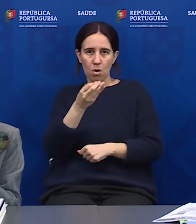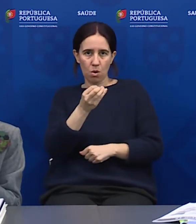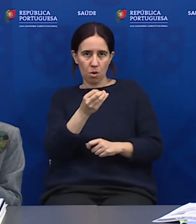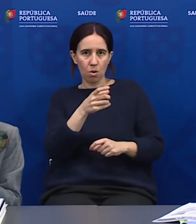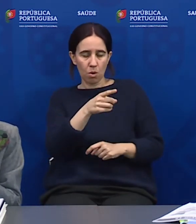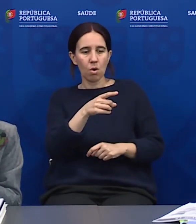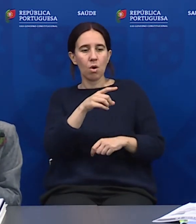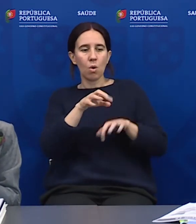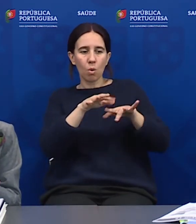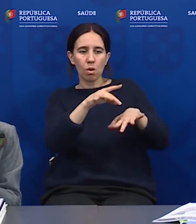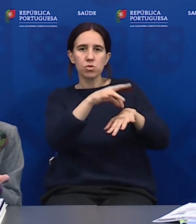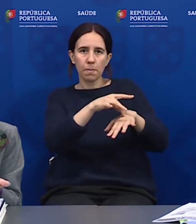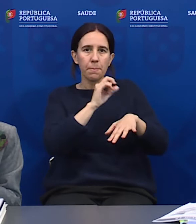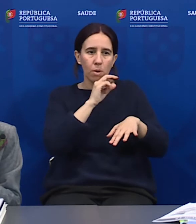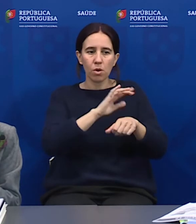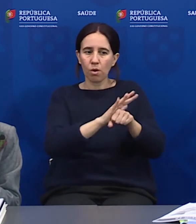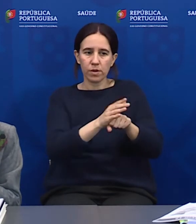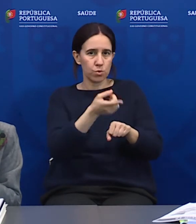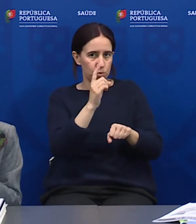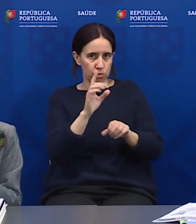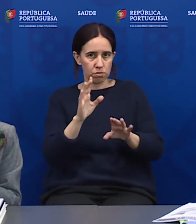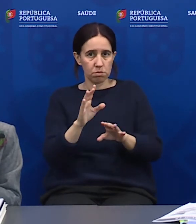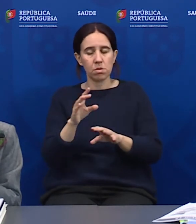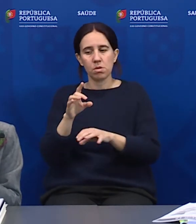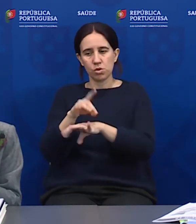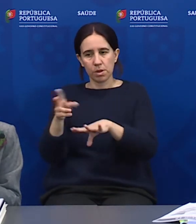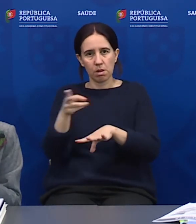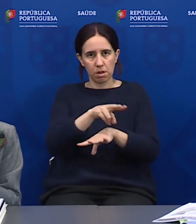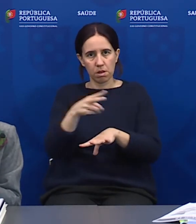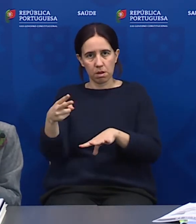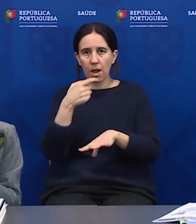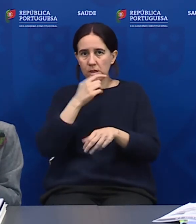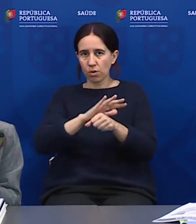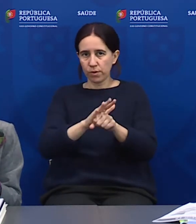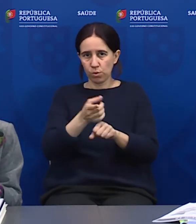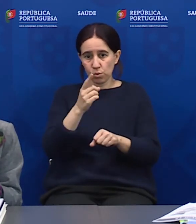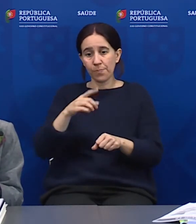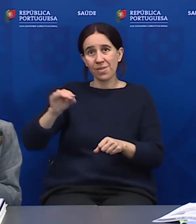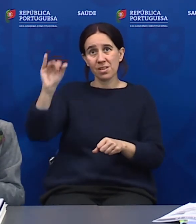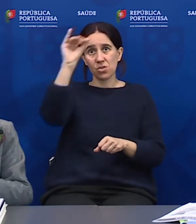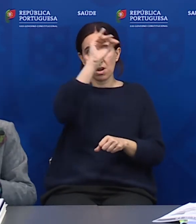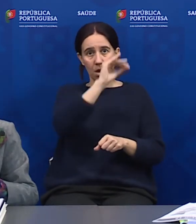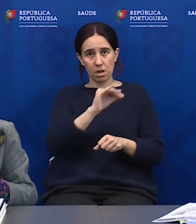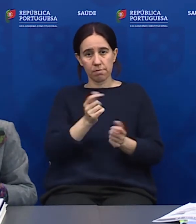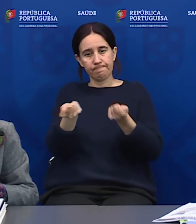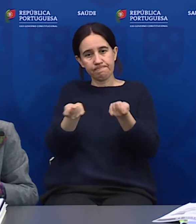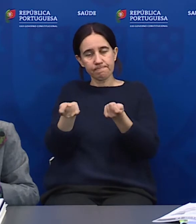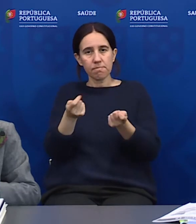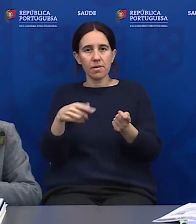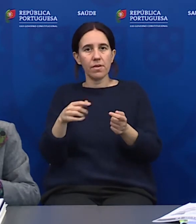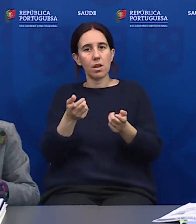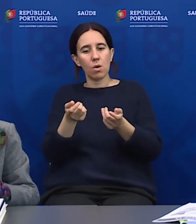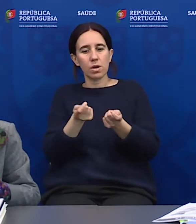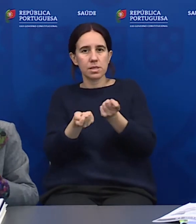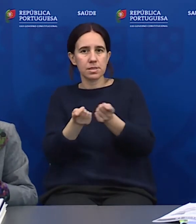receber doentes oncológicos não Covid de outro hospital. As administrações regionais de saúde, na sua área geográfica, farão a